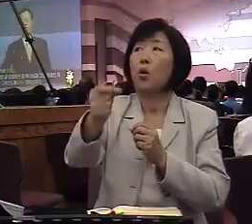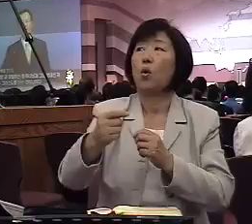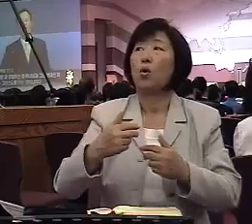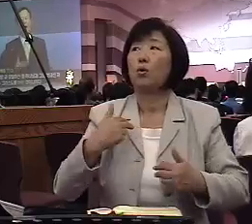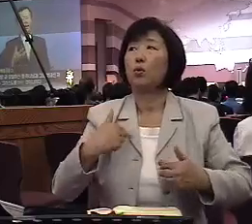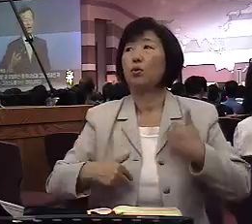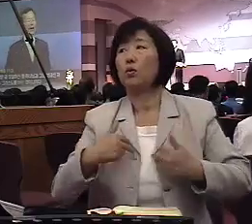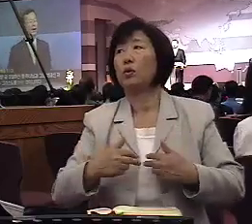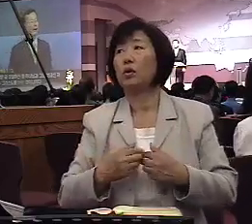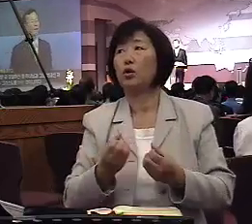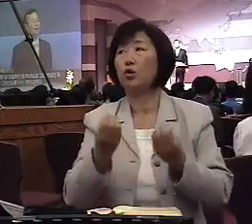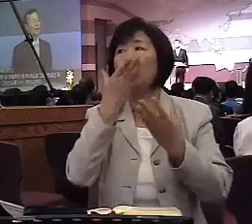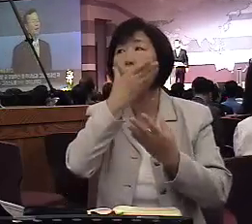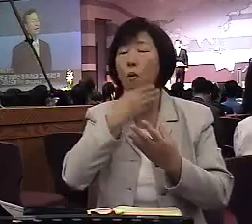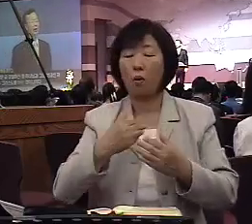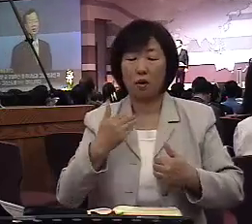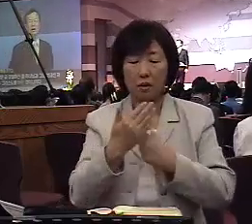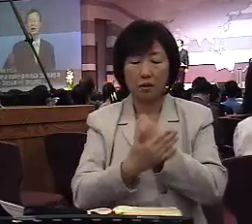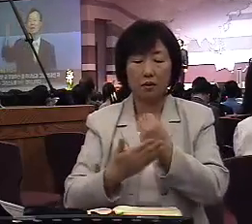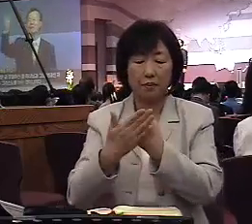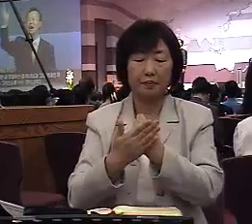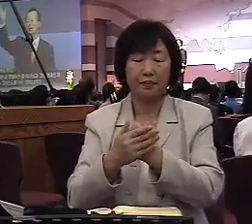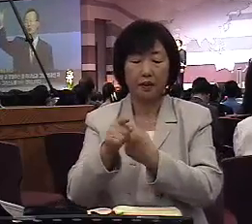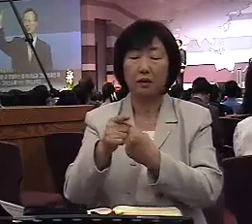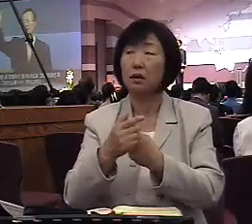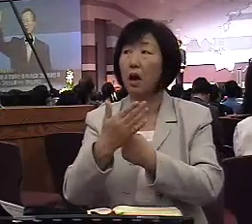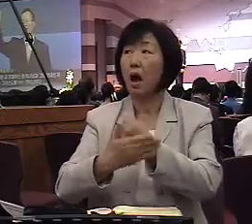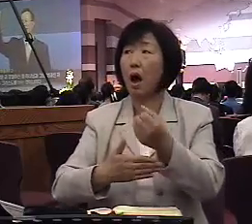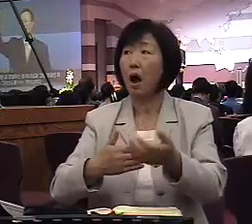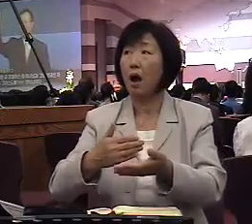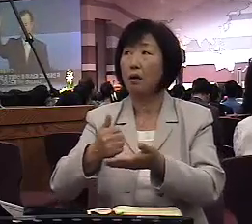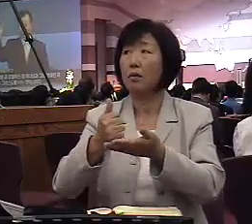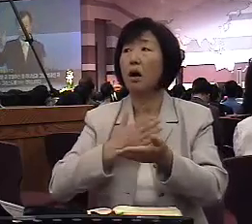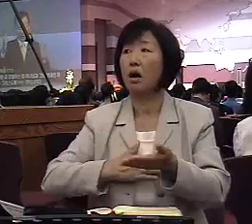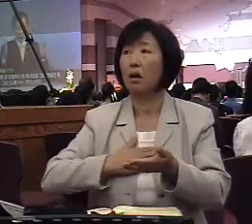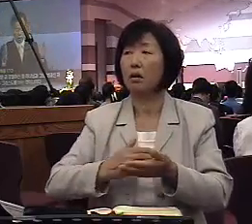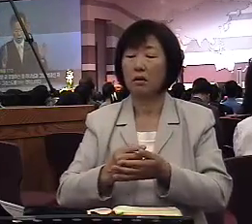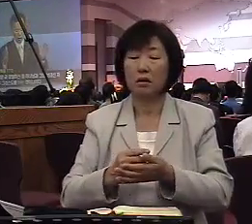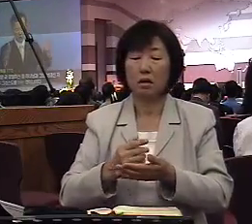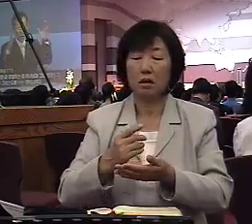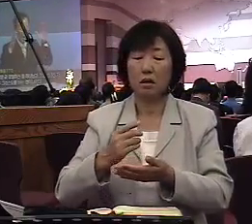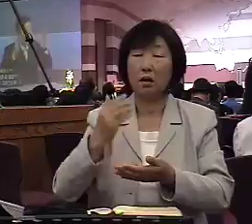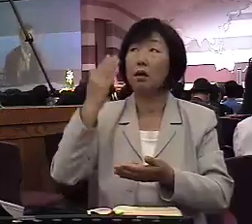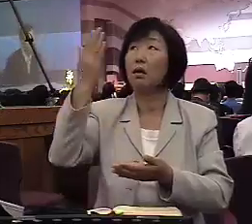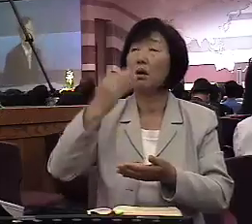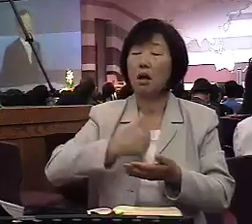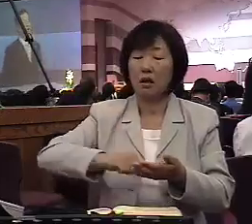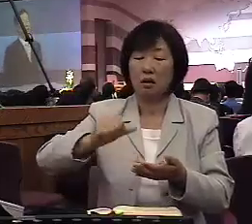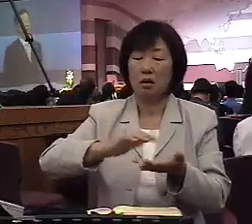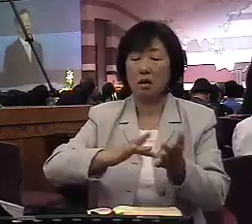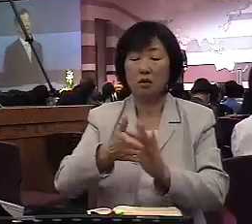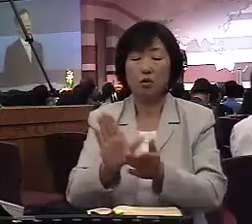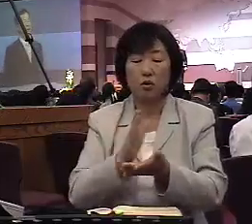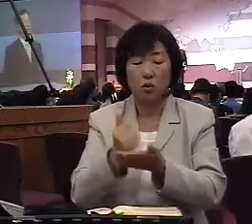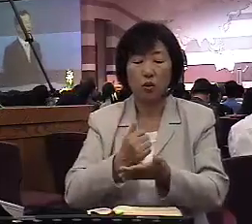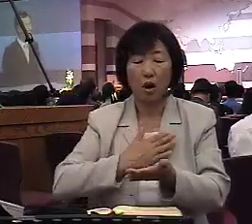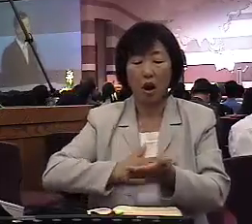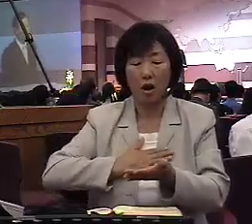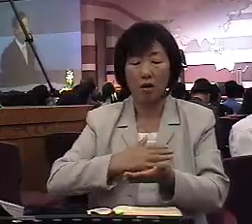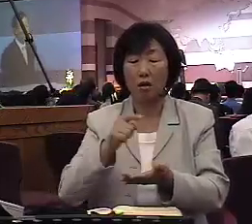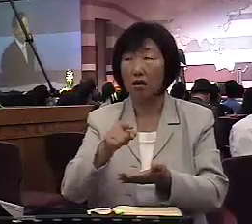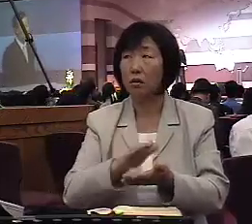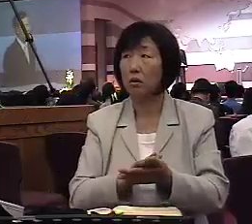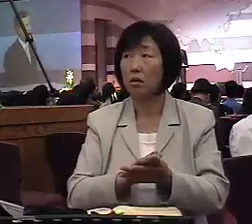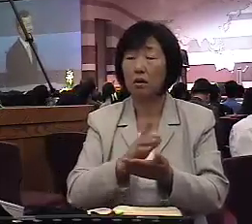있는 축복과 은혜, 그것은 하나님을 아는 것, 그의 아들 예수 그리스도를 아는 것이라고